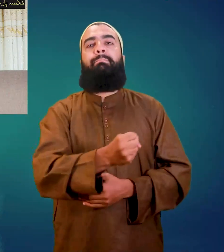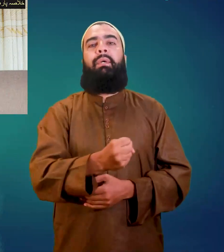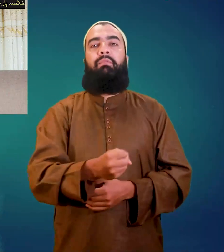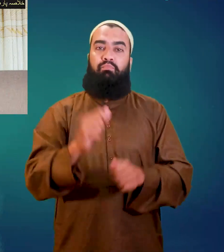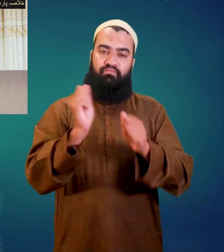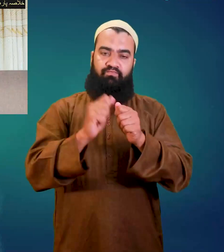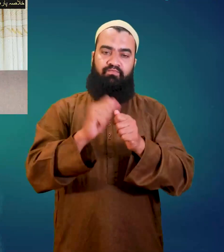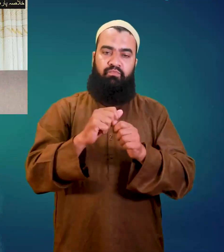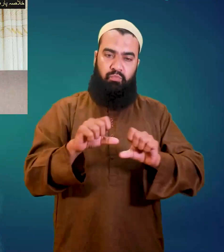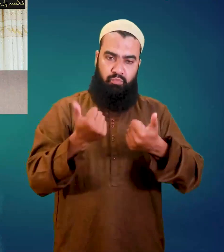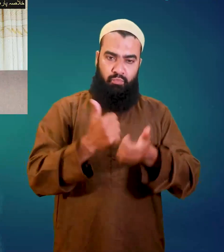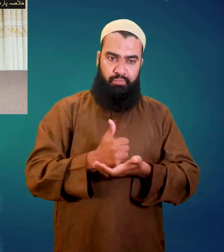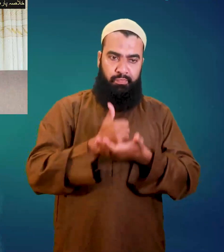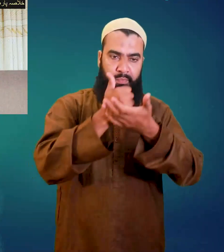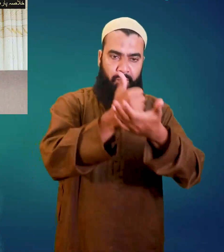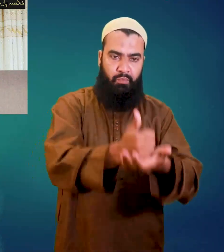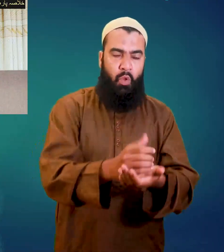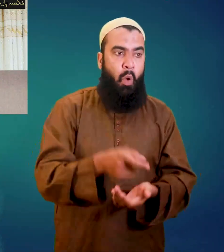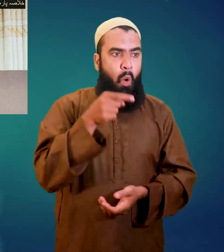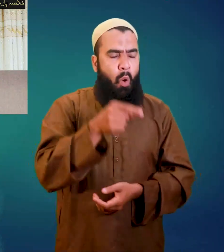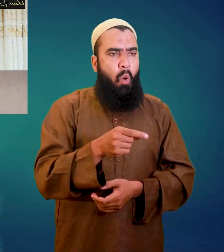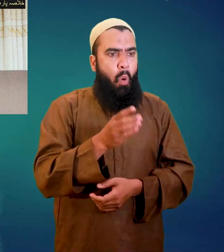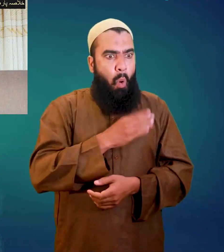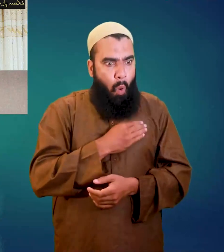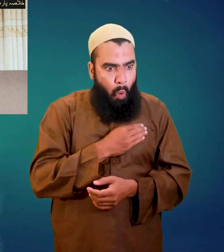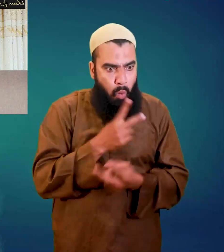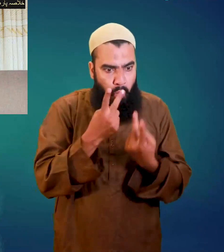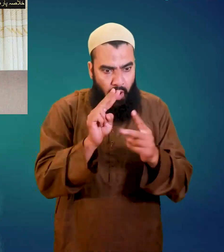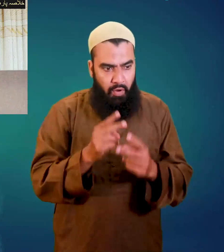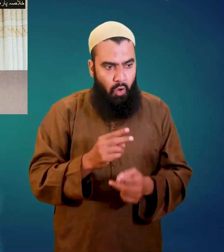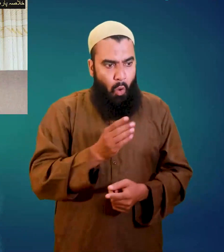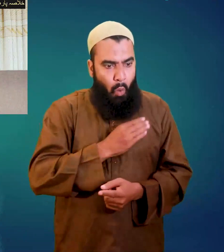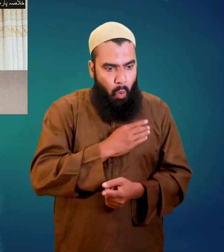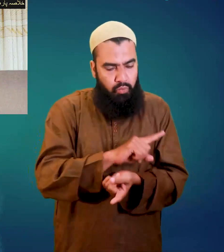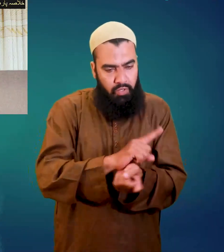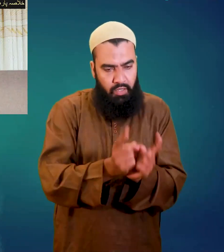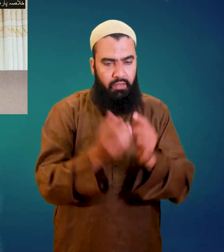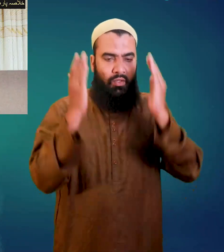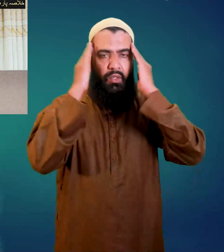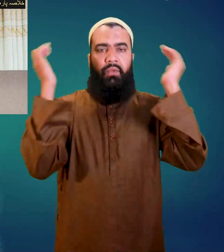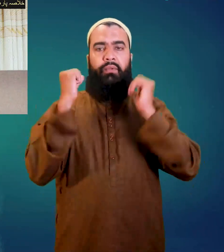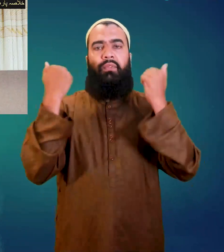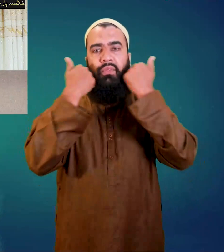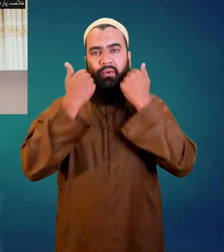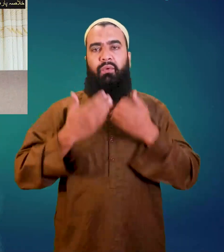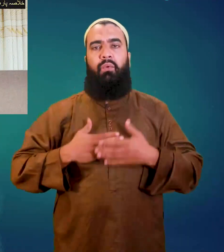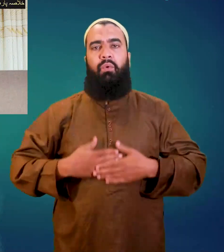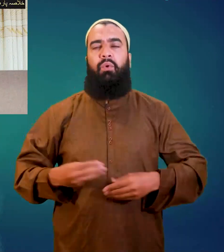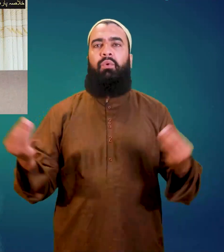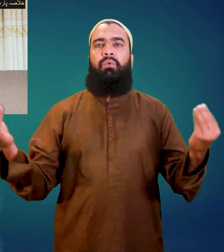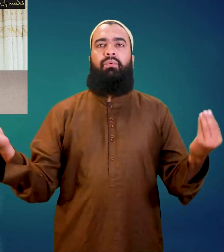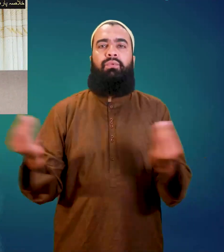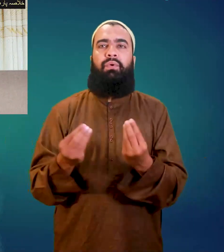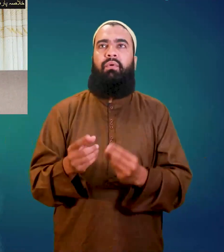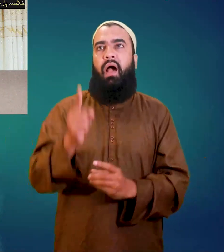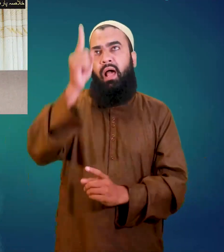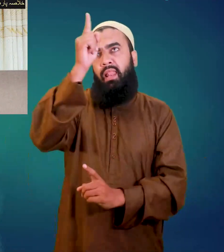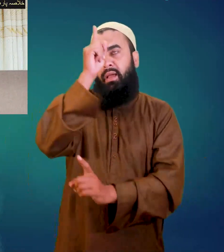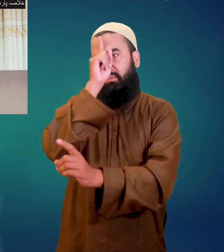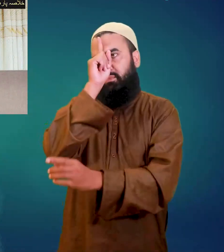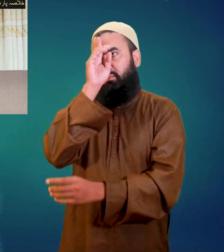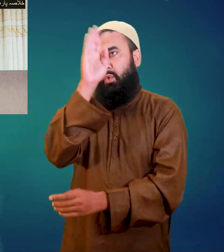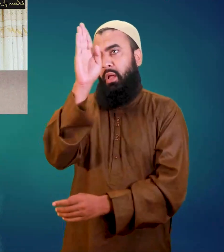کو امن سے بدل دے گا۔ شرط یہ ہے کہ اللہ کے ساتھ کسی کو شریک نہ کیا جائے اور اسی کی عبادت کی